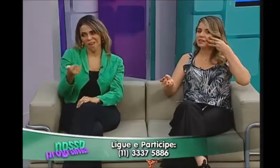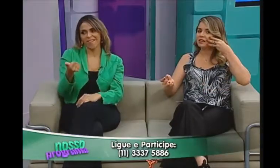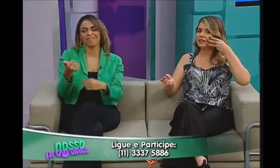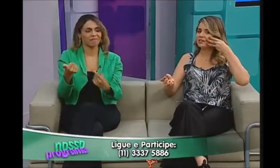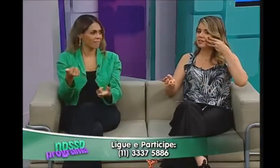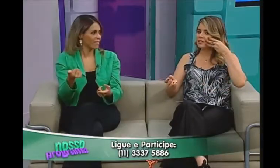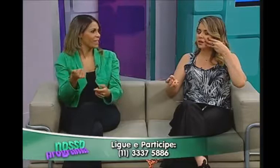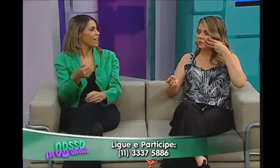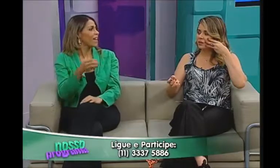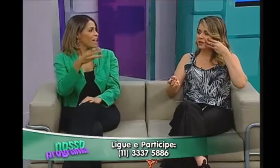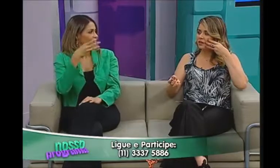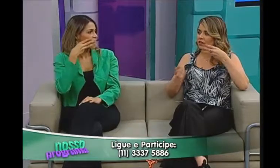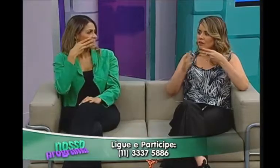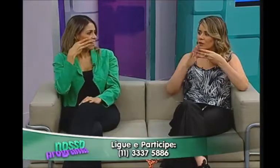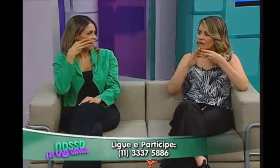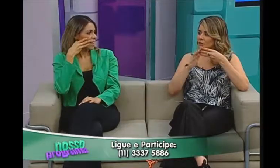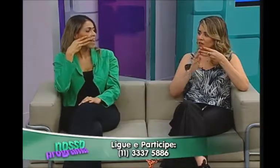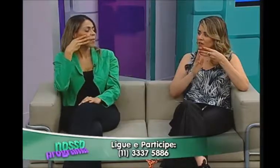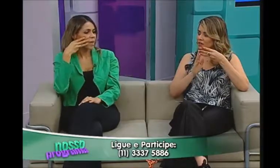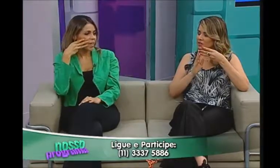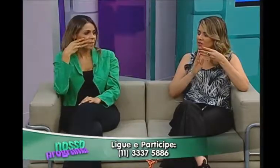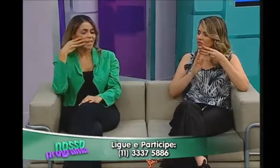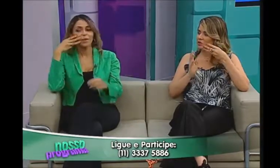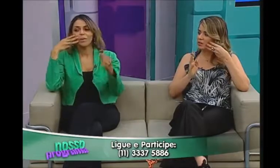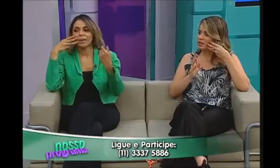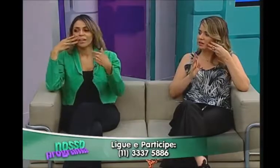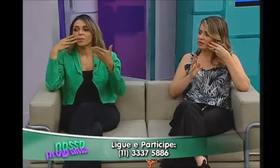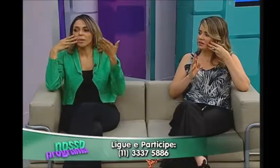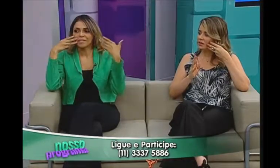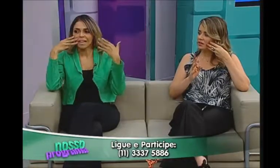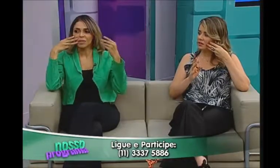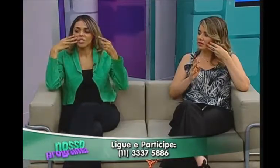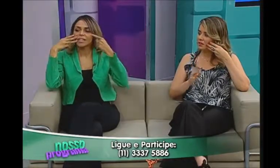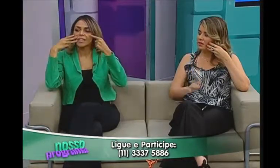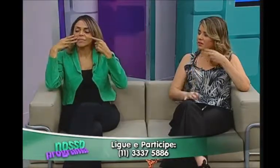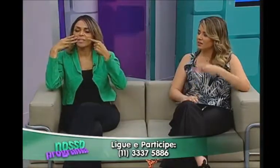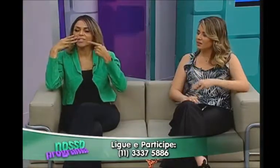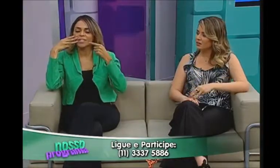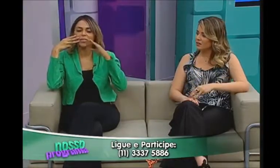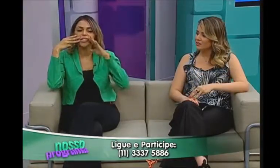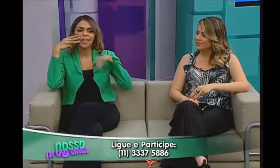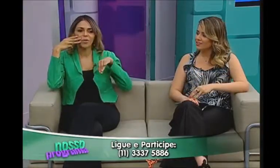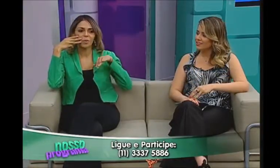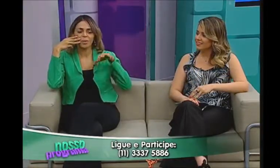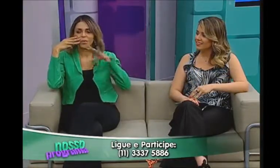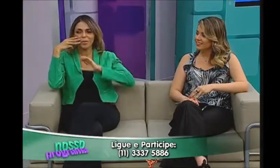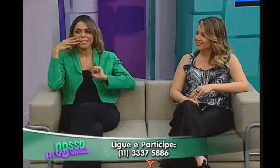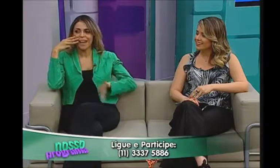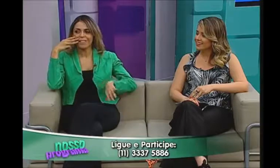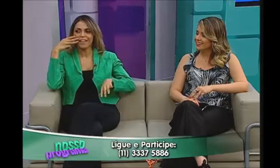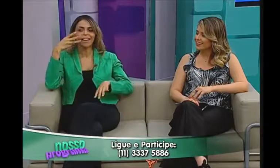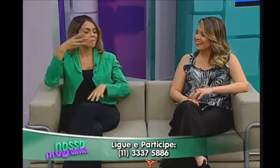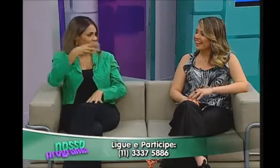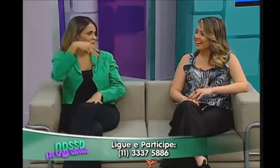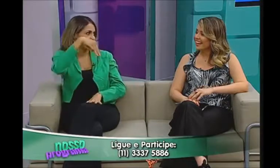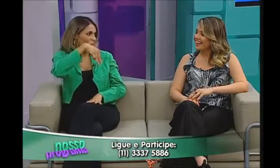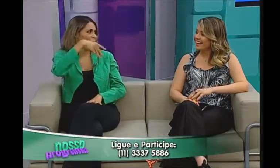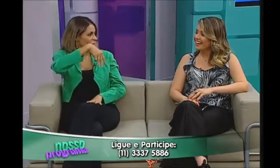é esse sinal porque é um M? É um M. De Mari? No passado eu tinha 3 pintinhas, eu tirei uma porque eu não gostava, mas continua, porque meu